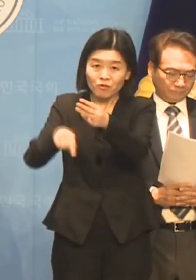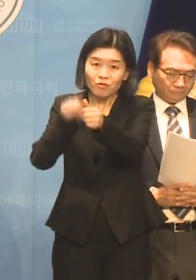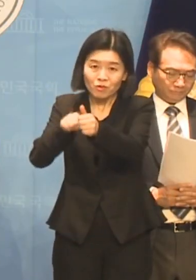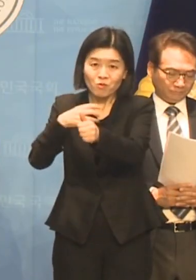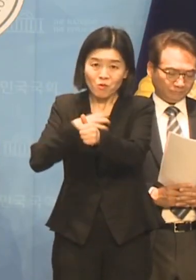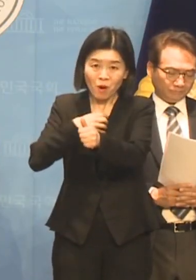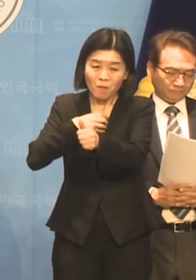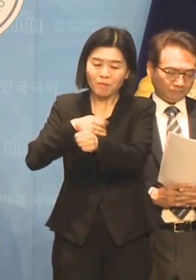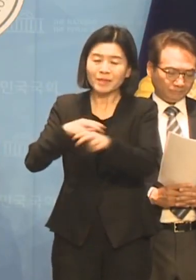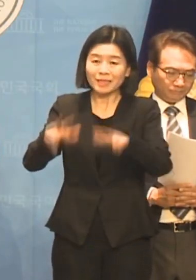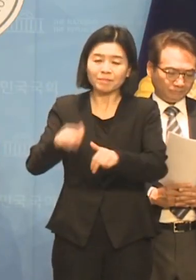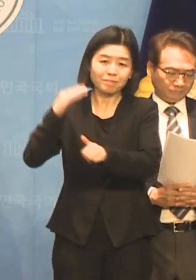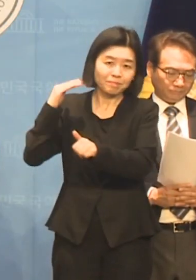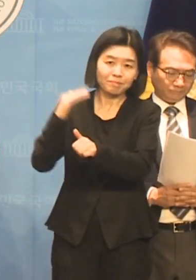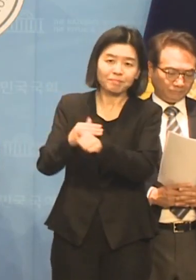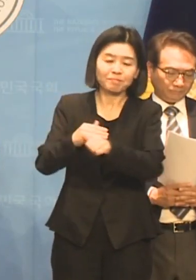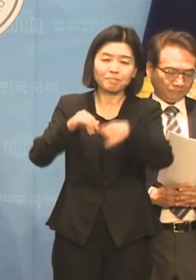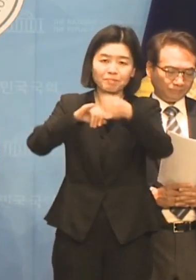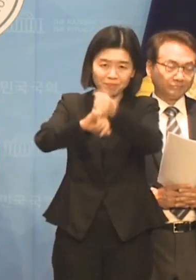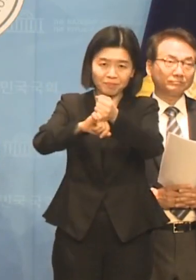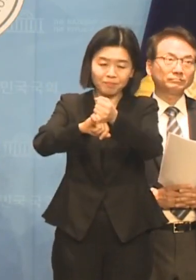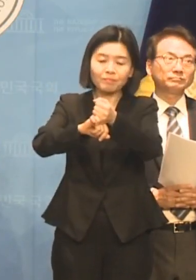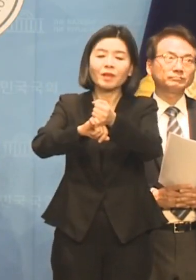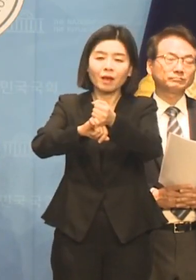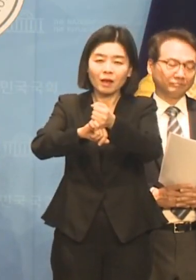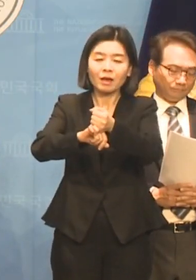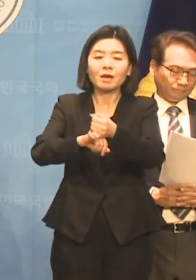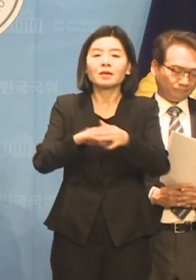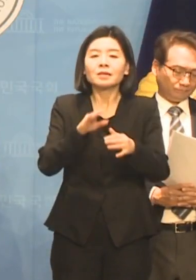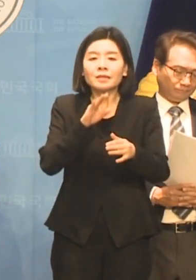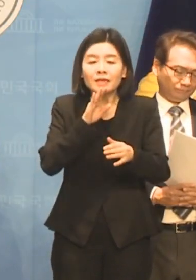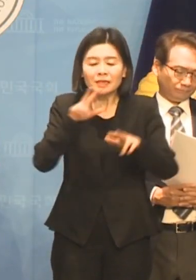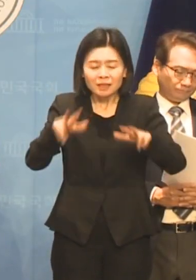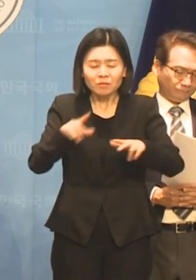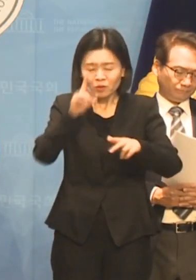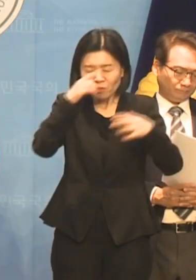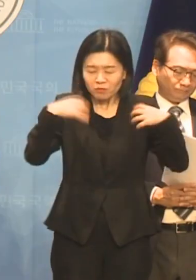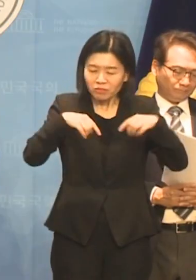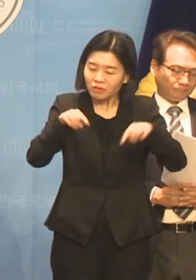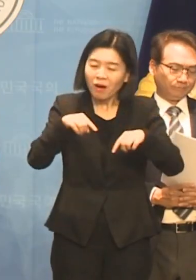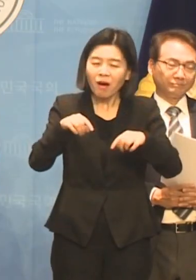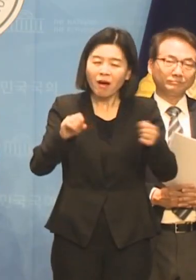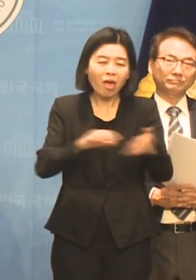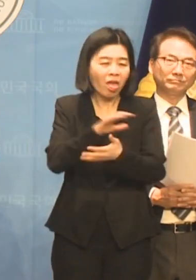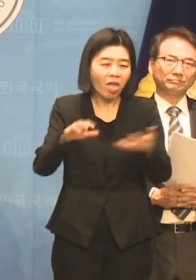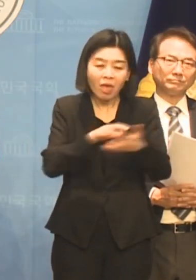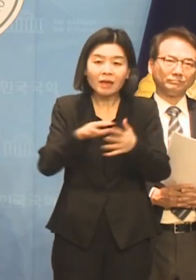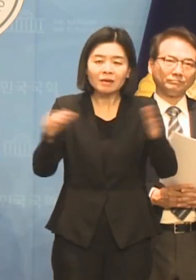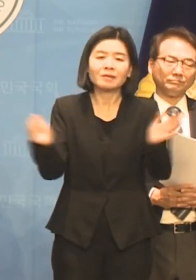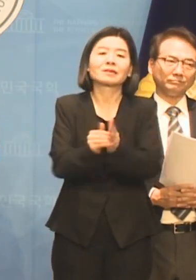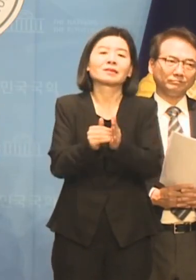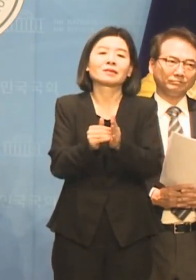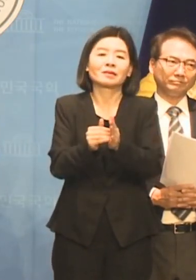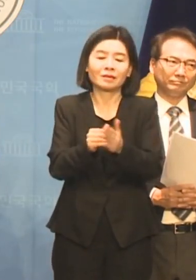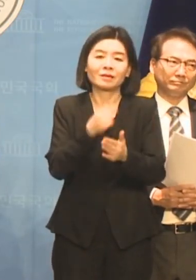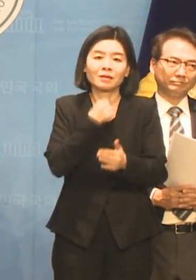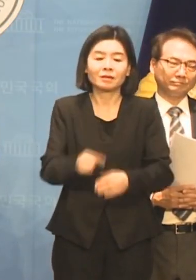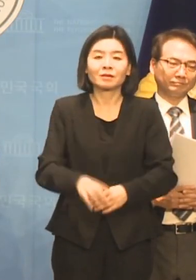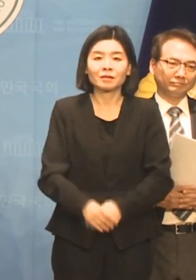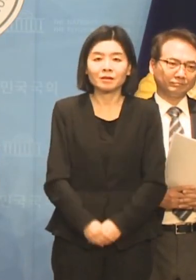즉각 파면으로 반드시 제거해 사실상 무정부 상태를 하루빨리 종식해야